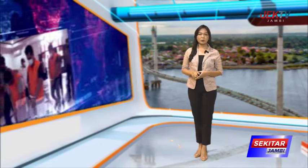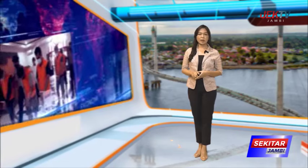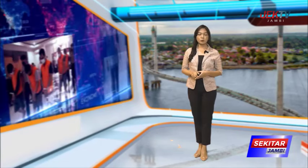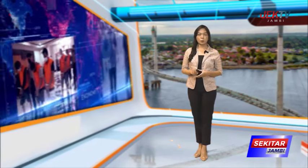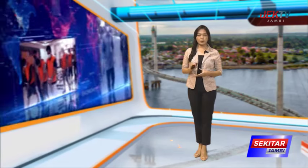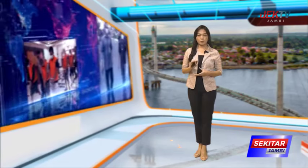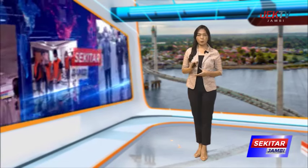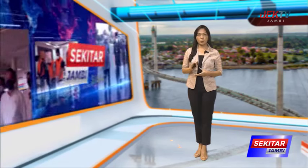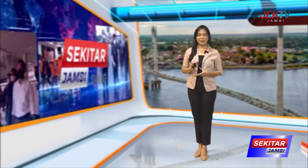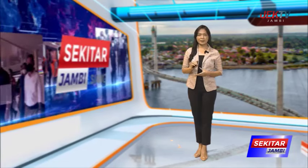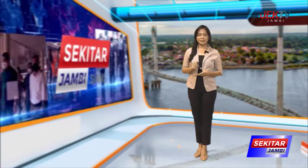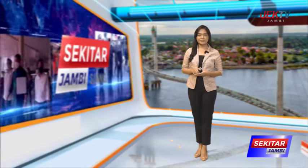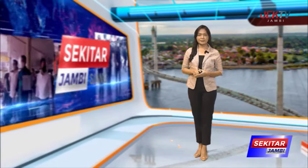tahun 2024.